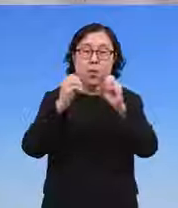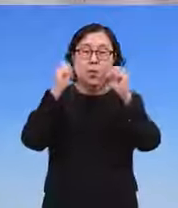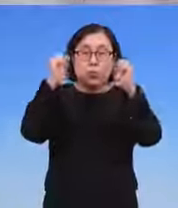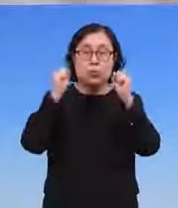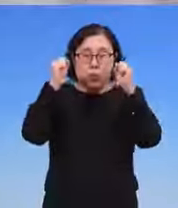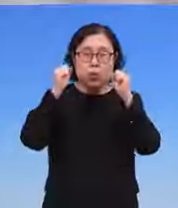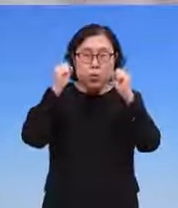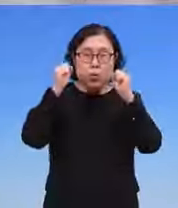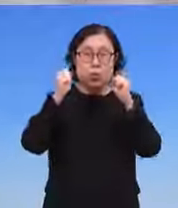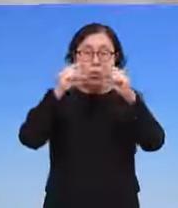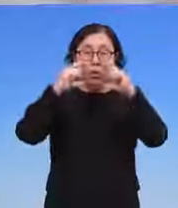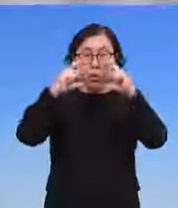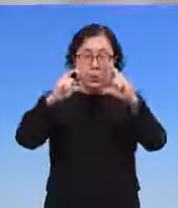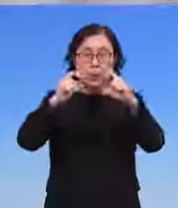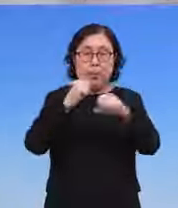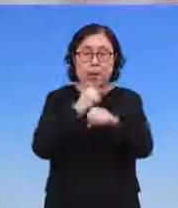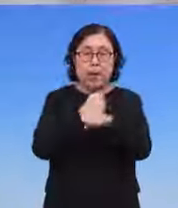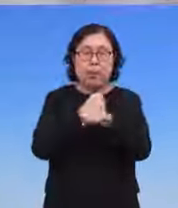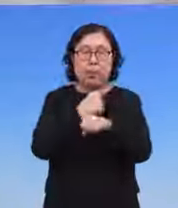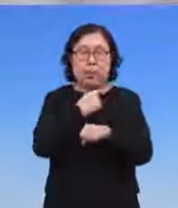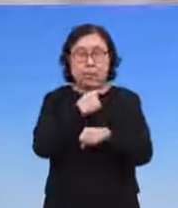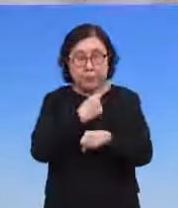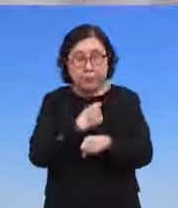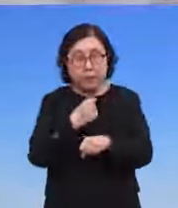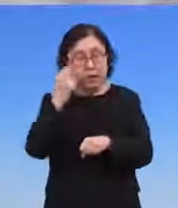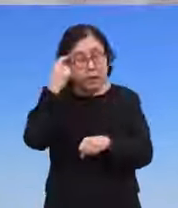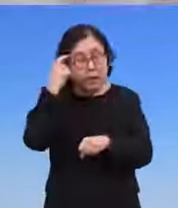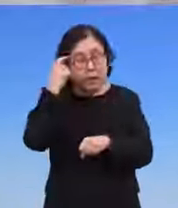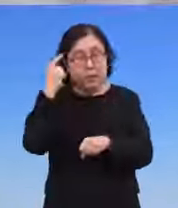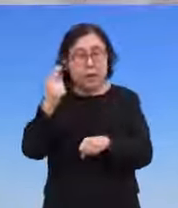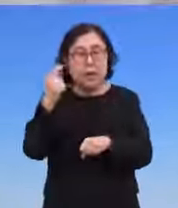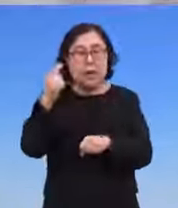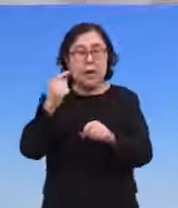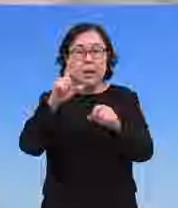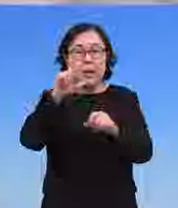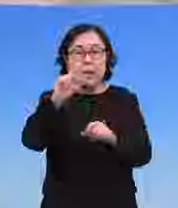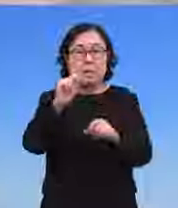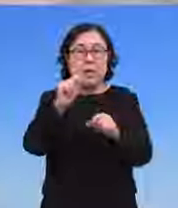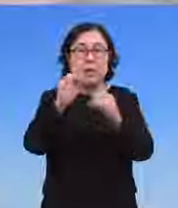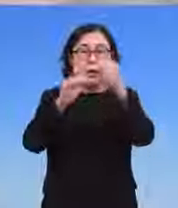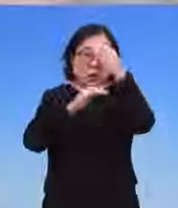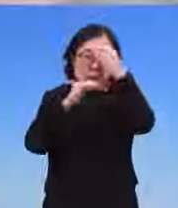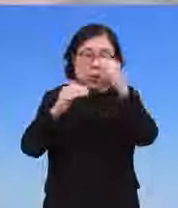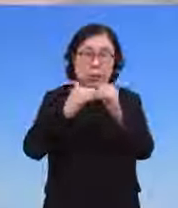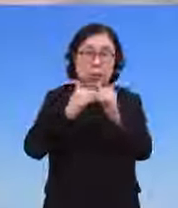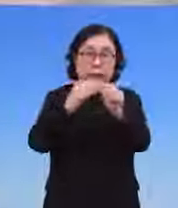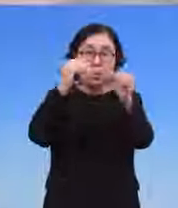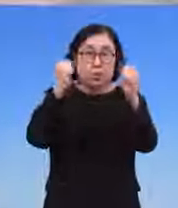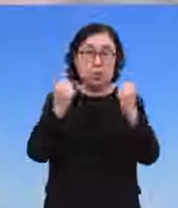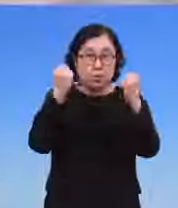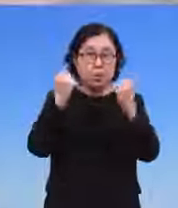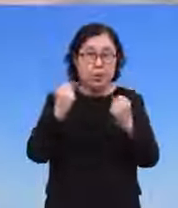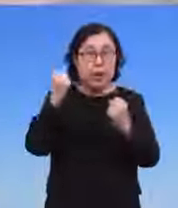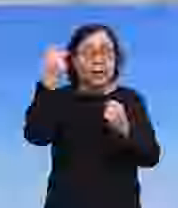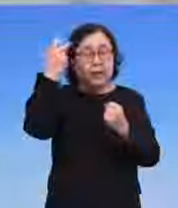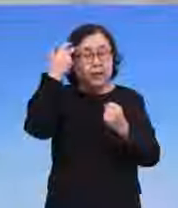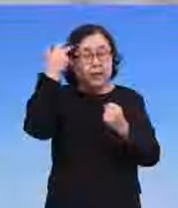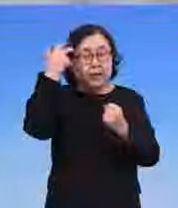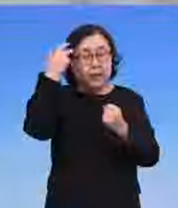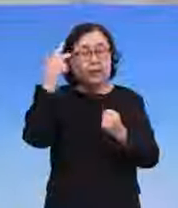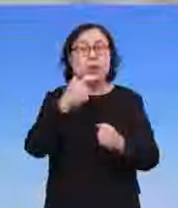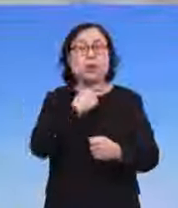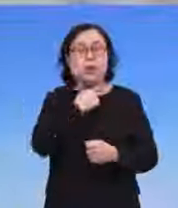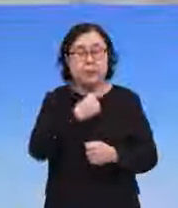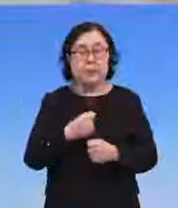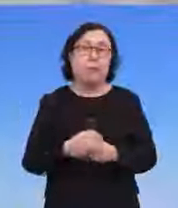선포해야 되겠다는 생각을 했냐 하면, 이게 일만수도 파송 운동의 정신이 되기를 원하거든요. 제가 오늘 이런